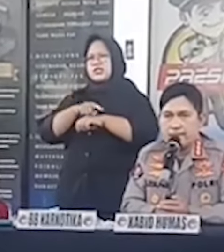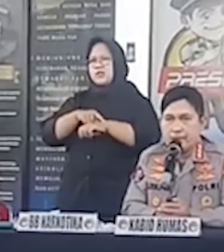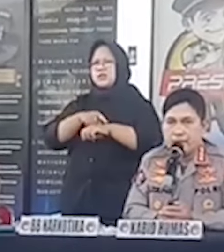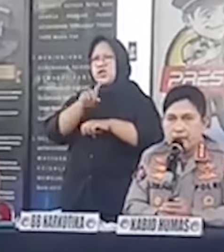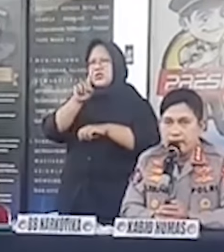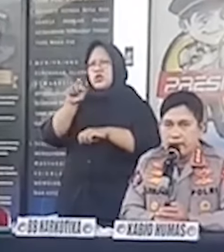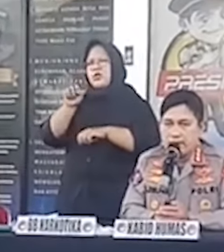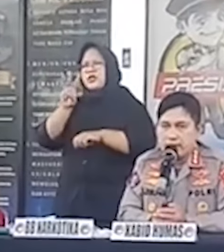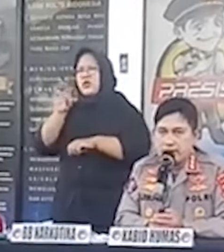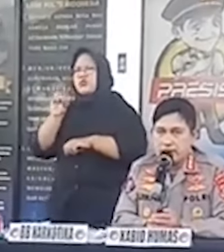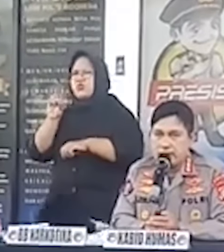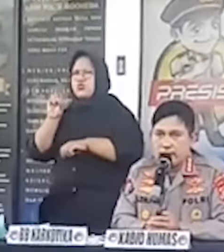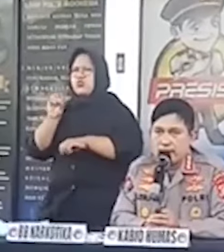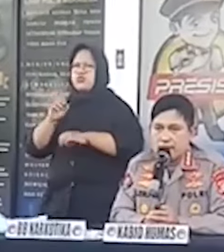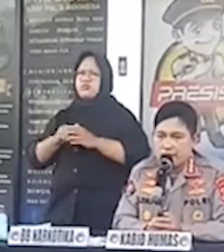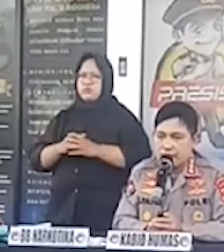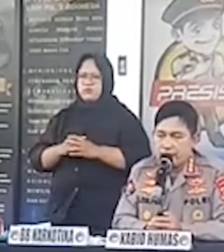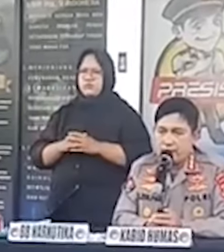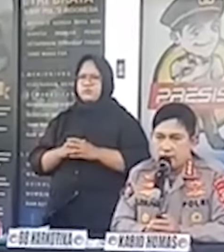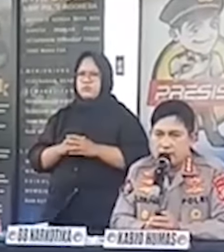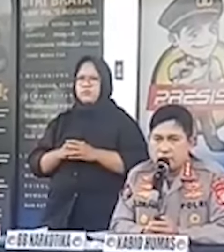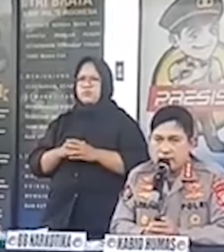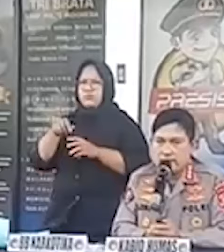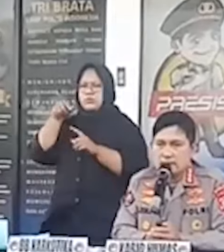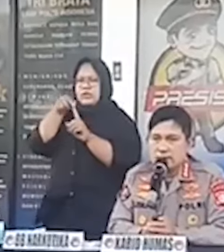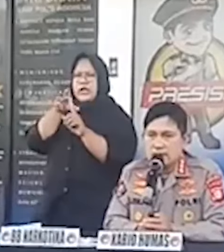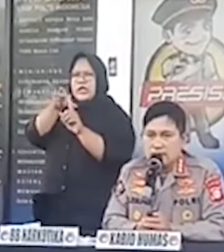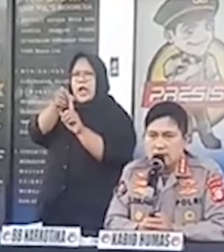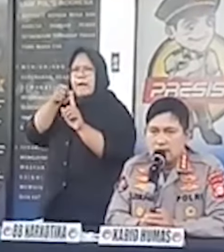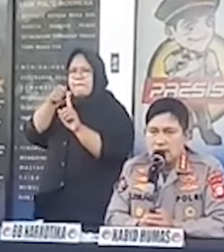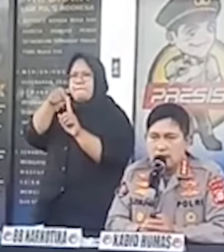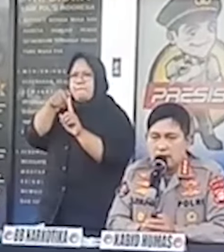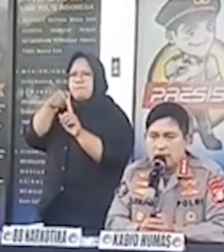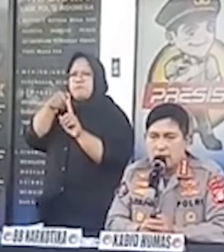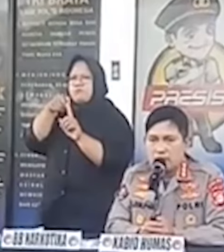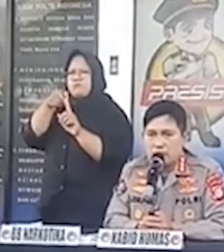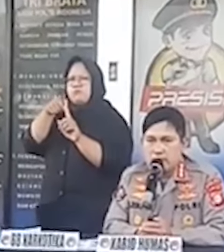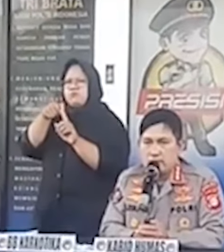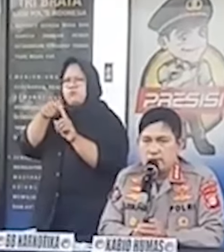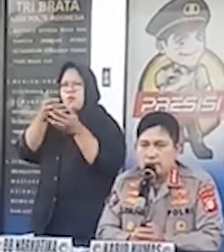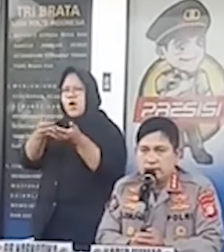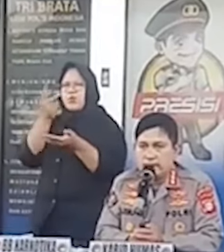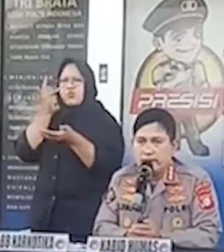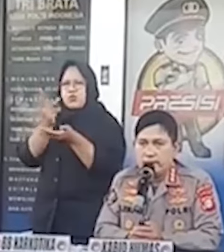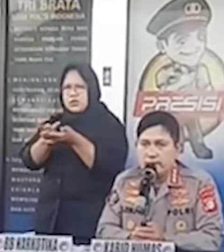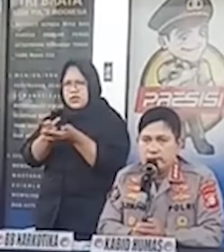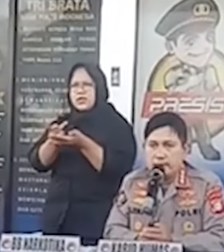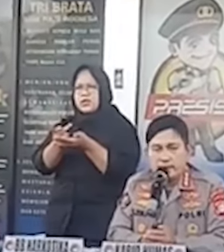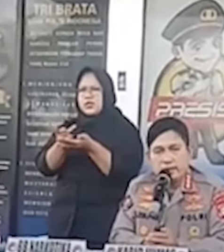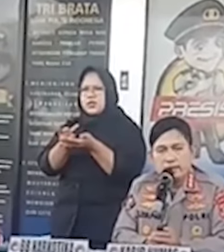saat diamankan positif menggunakan sabu. Karena sebelumnya yang bersangkutan dari rumahnya di daerah Cinere Bobby Joseph sudah gunakan